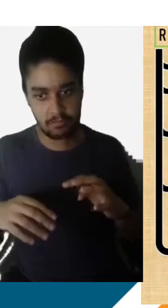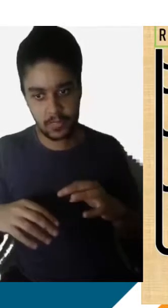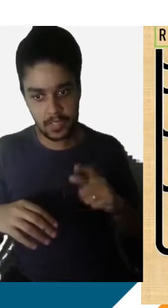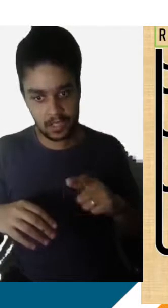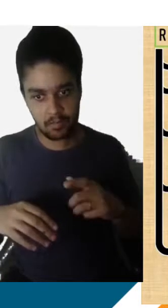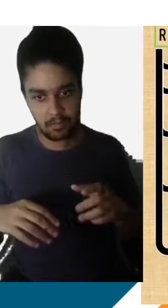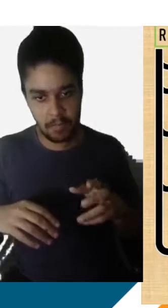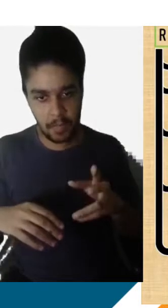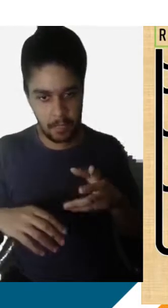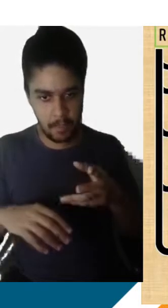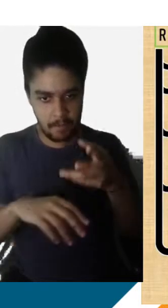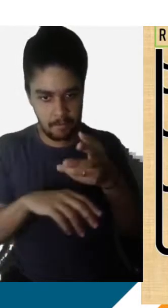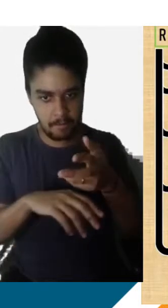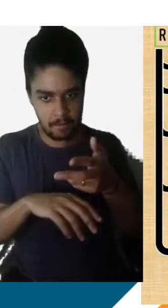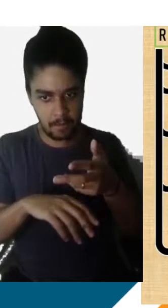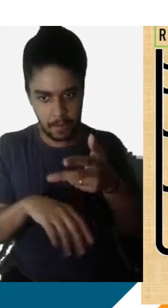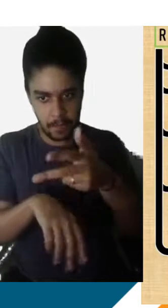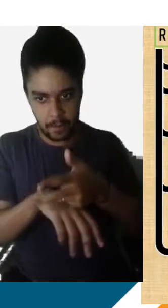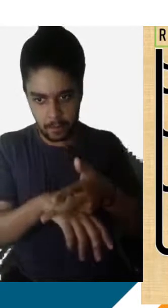é justamente a captação